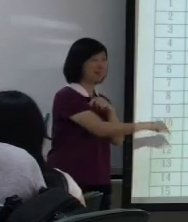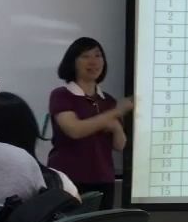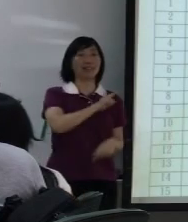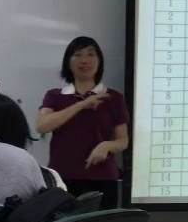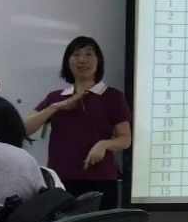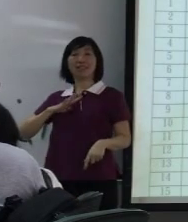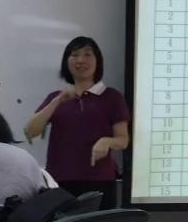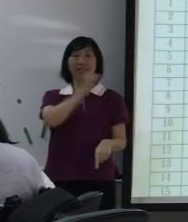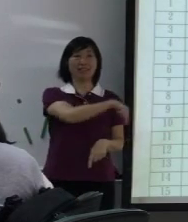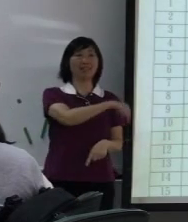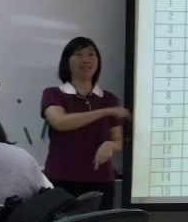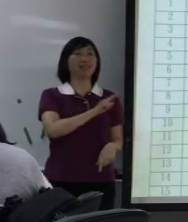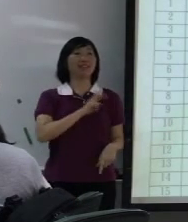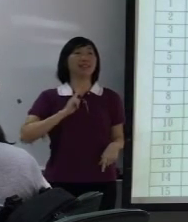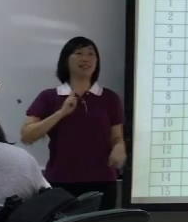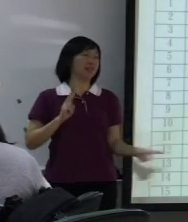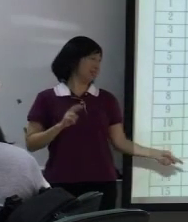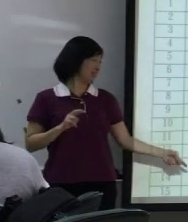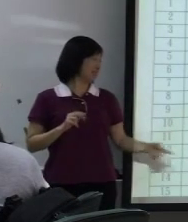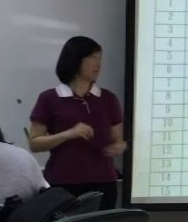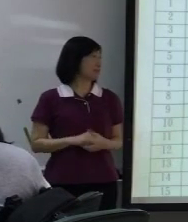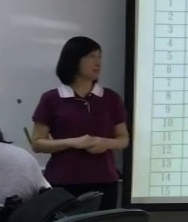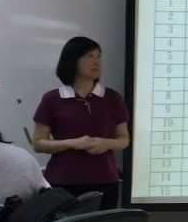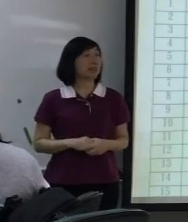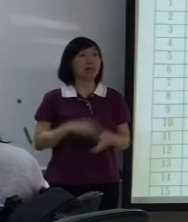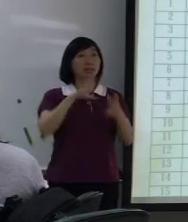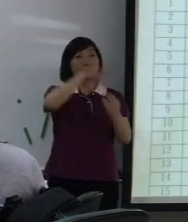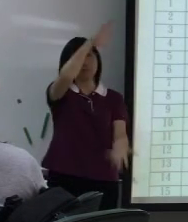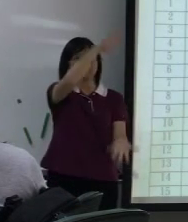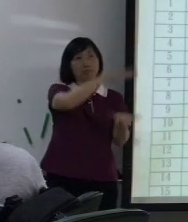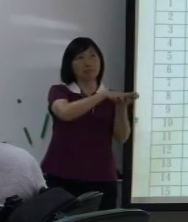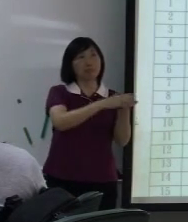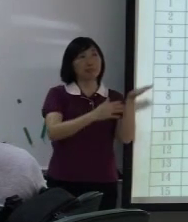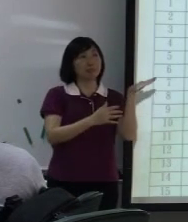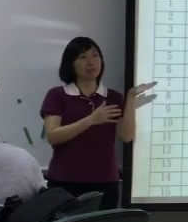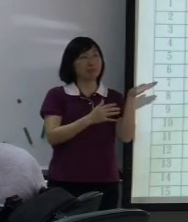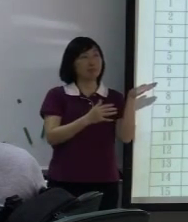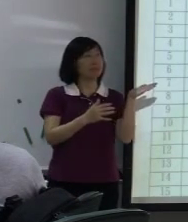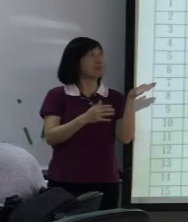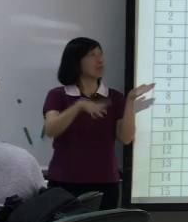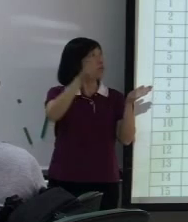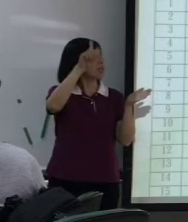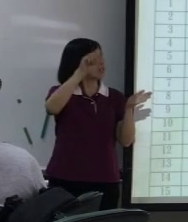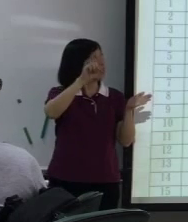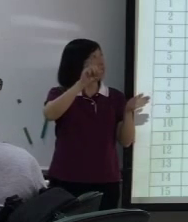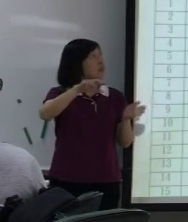复选的词汇，所以这样一共合起来呢，有